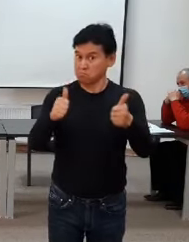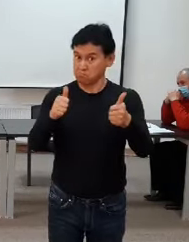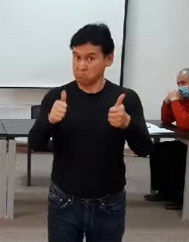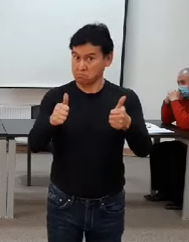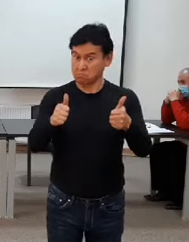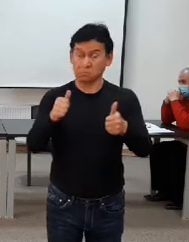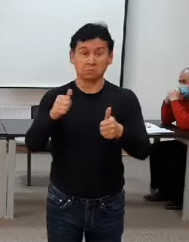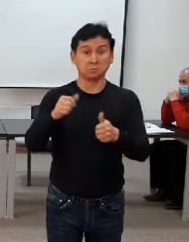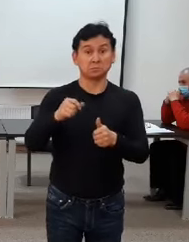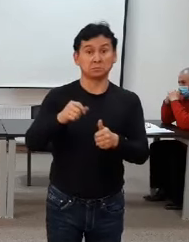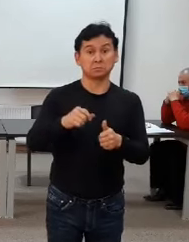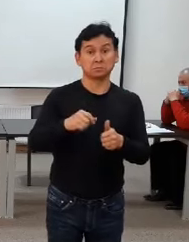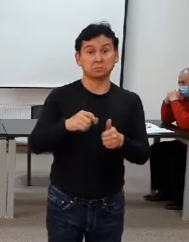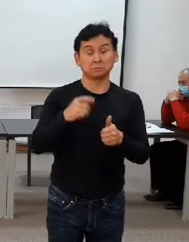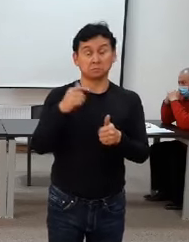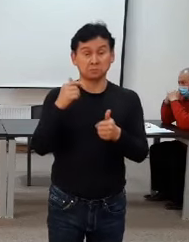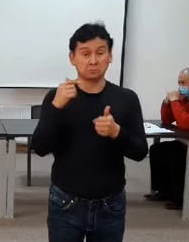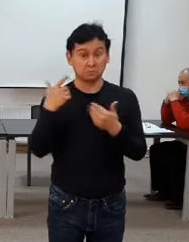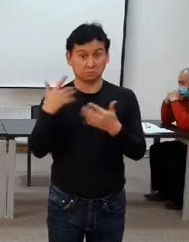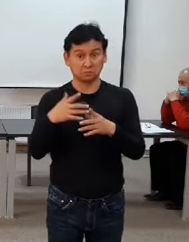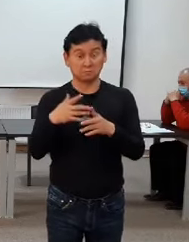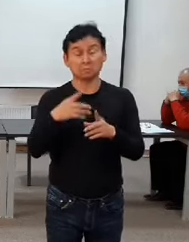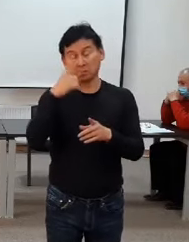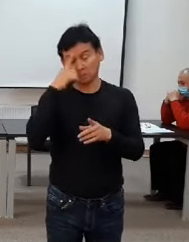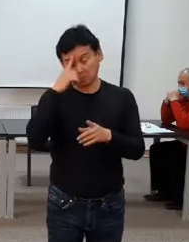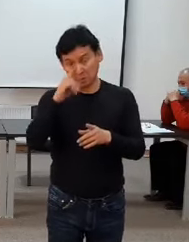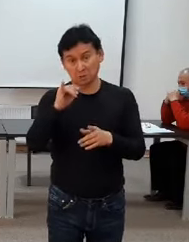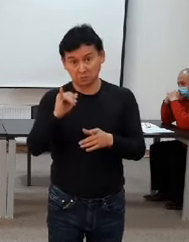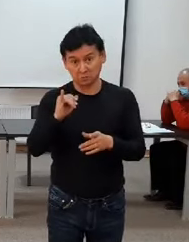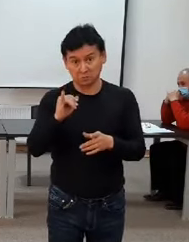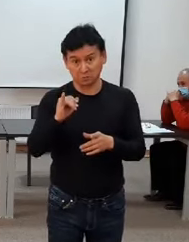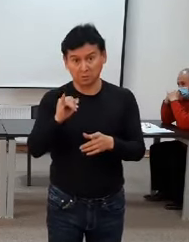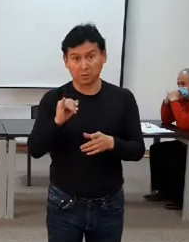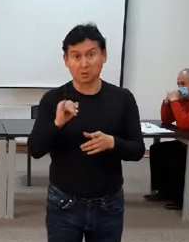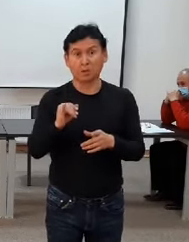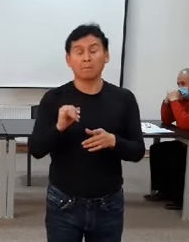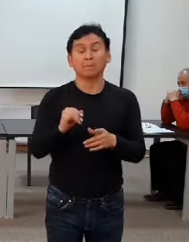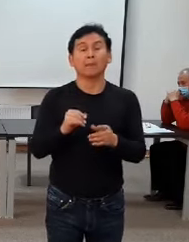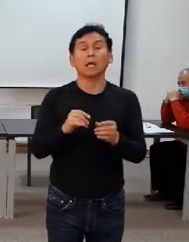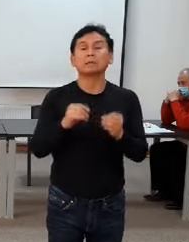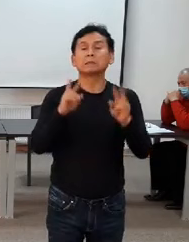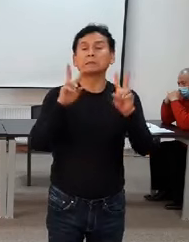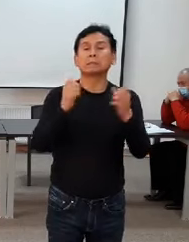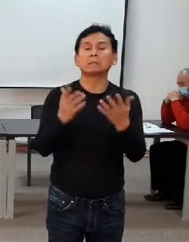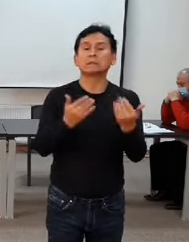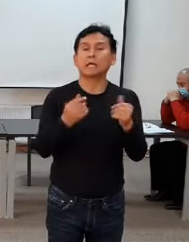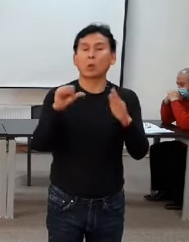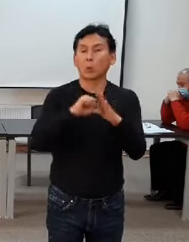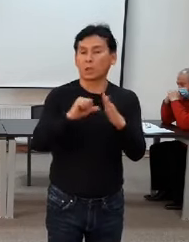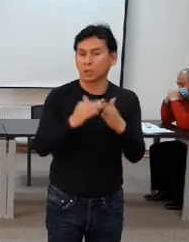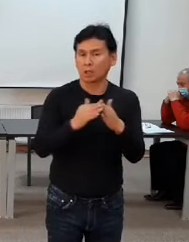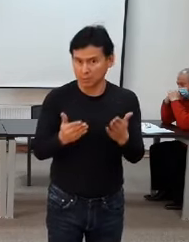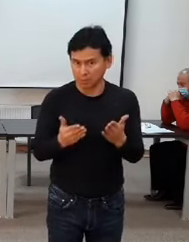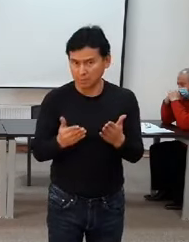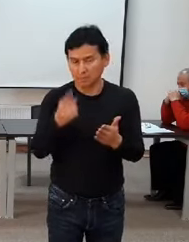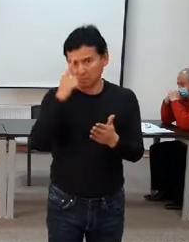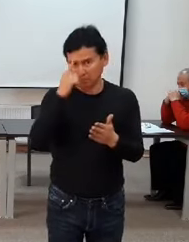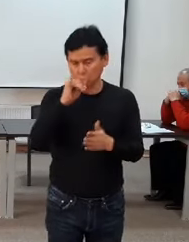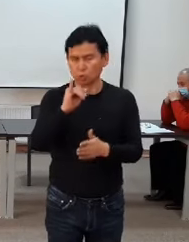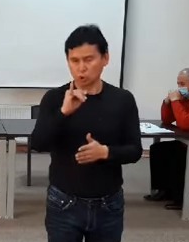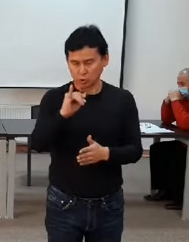siquiera, casos muy aislados, pero extremos, donde ni siquiera han tenido que ser necesarias las cuarentenas, pero donde sí